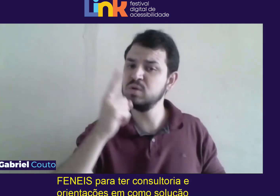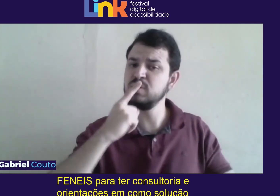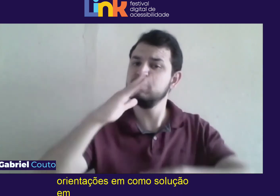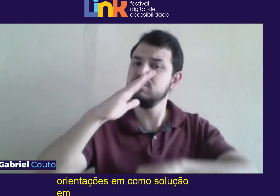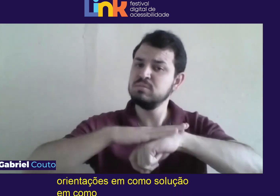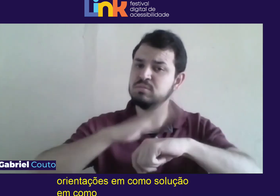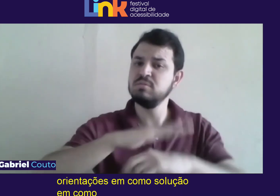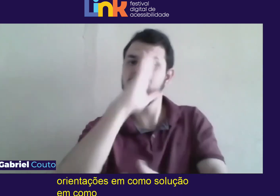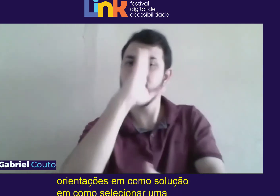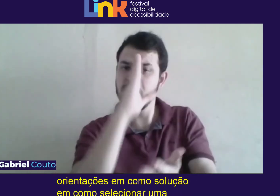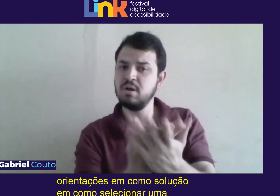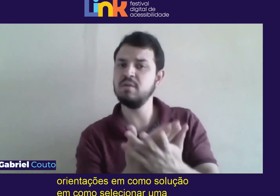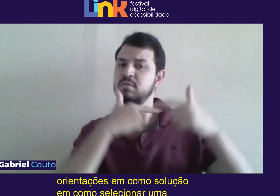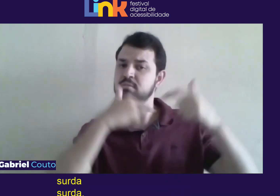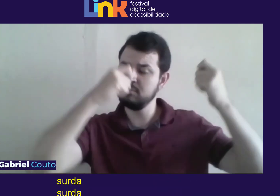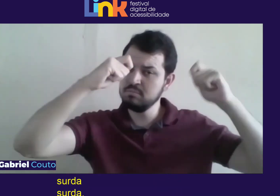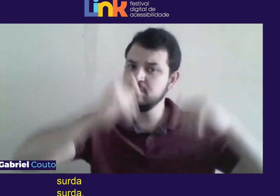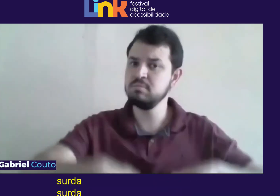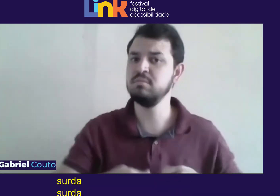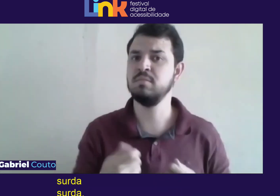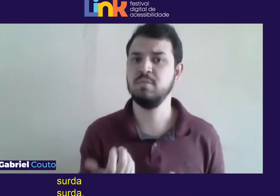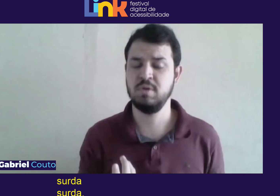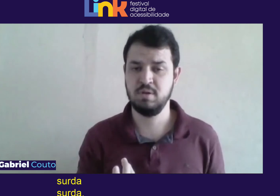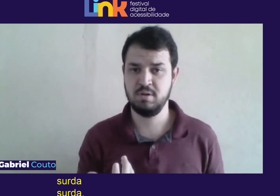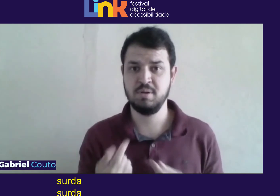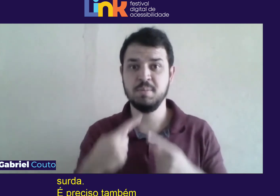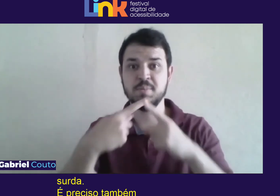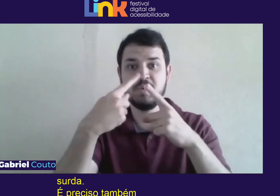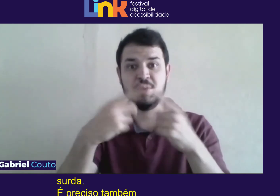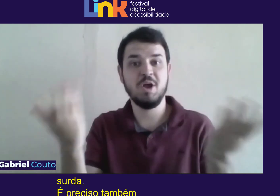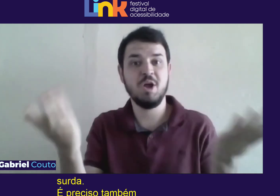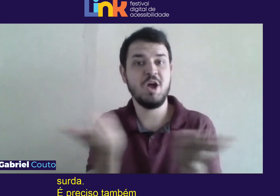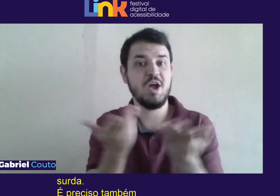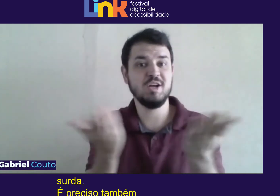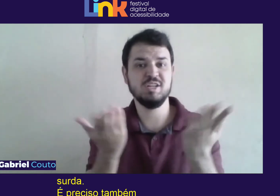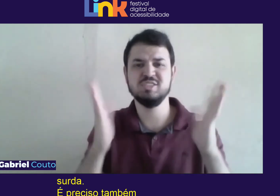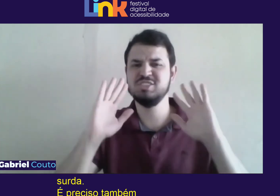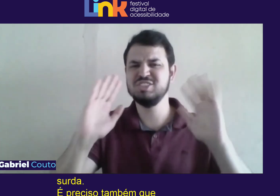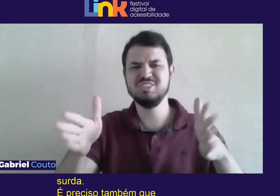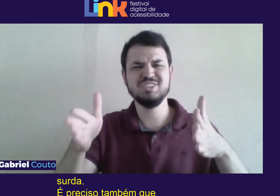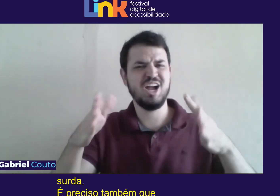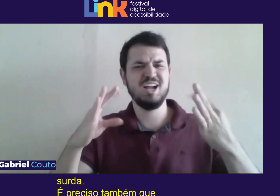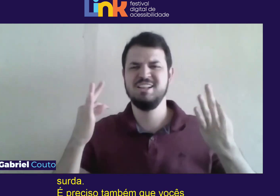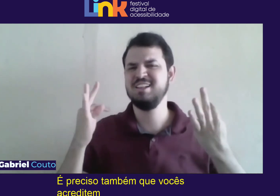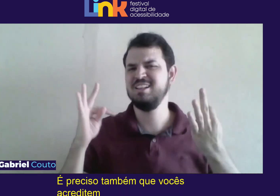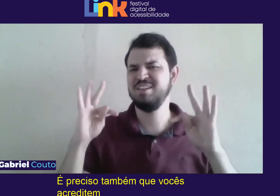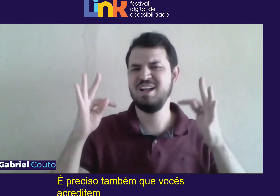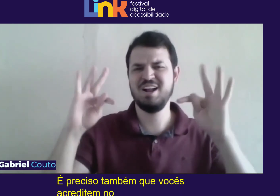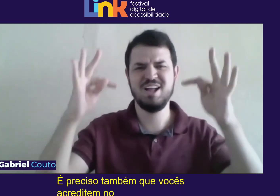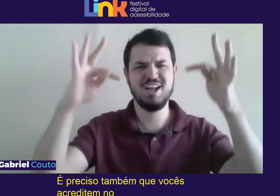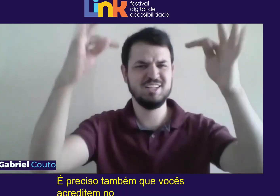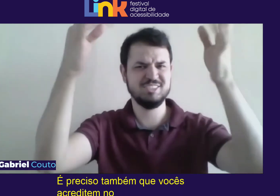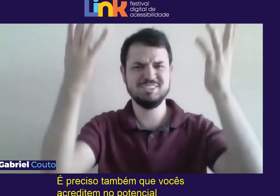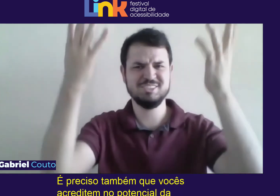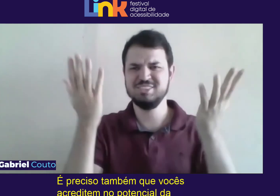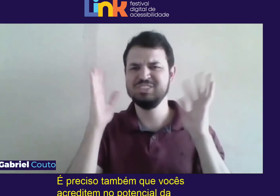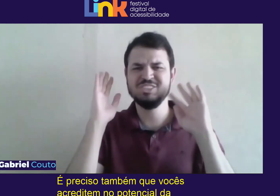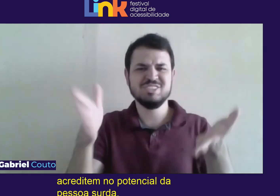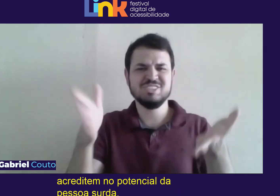É preciso também que vocês acreditem no potencial da pessoa surda, porque hoje a tecnologia